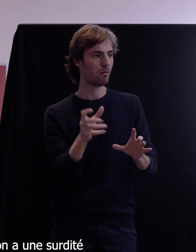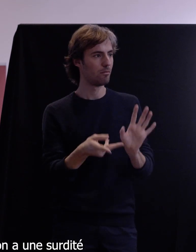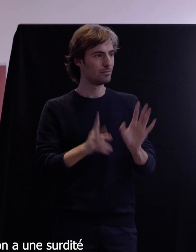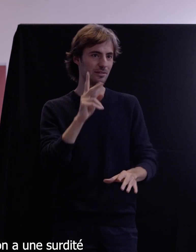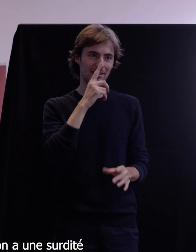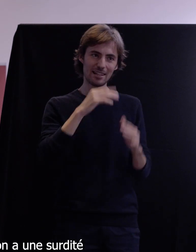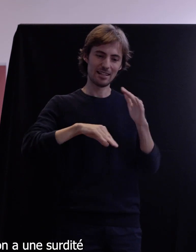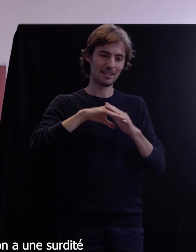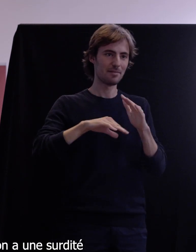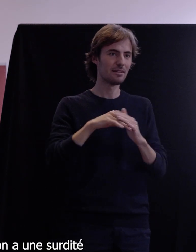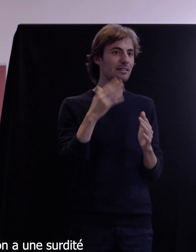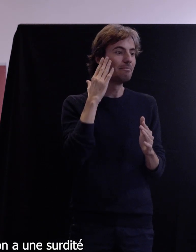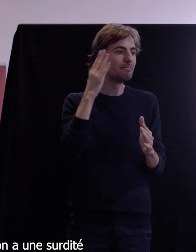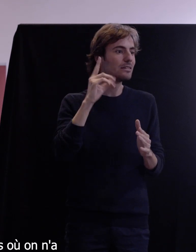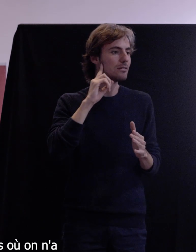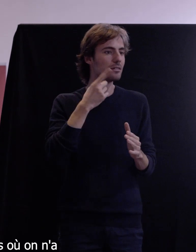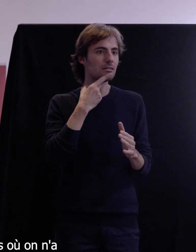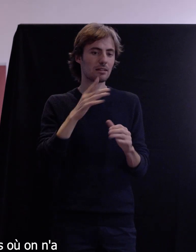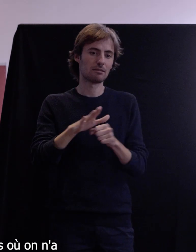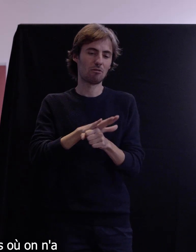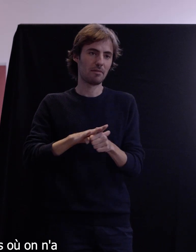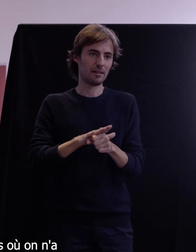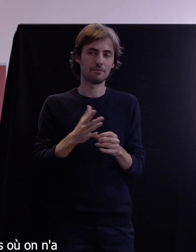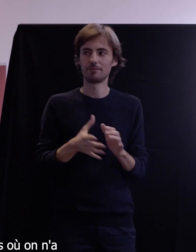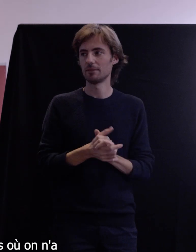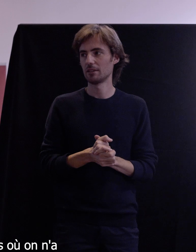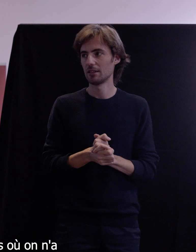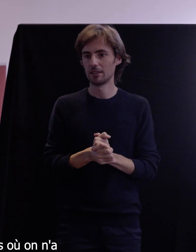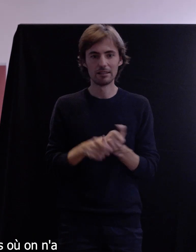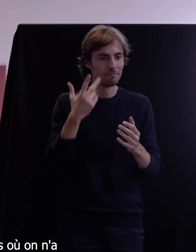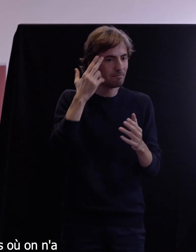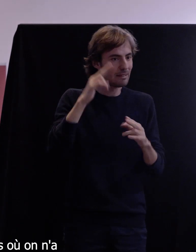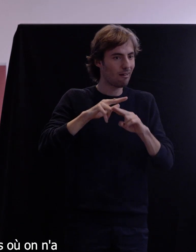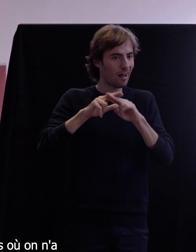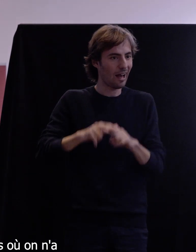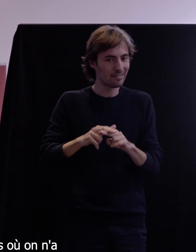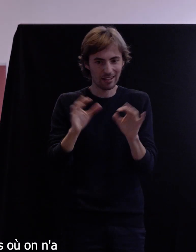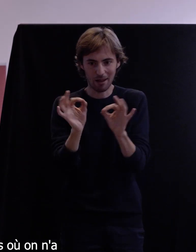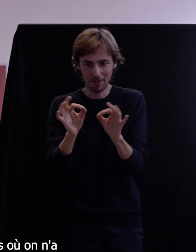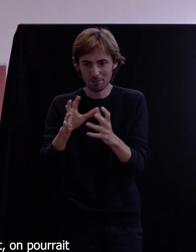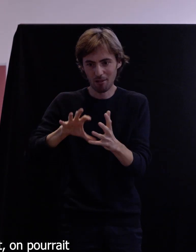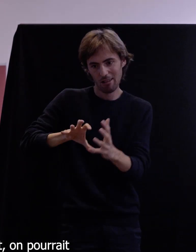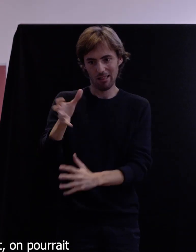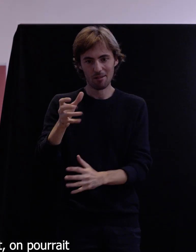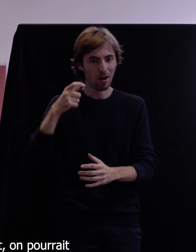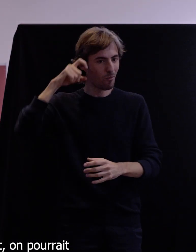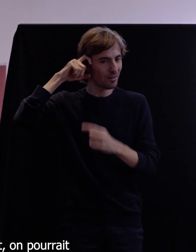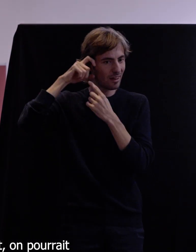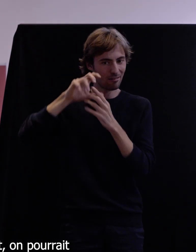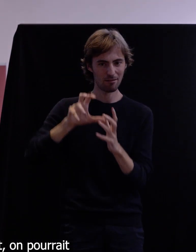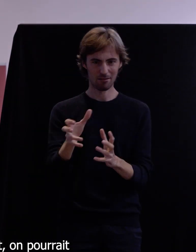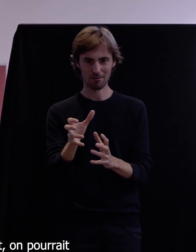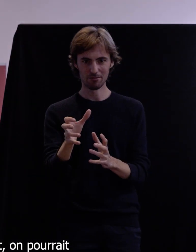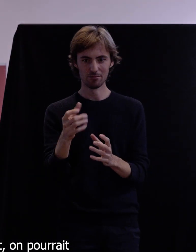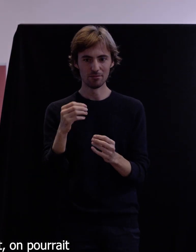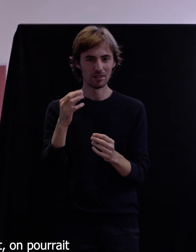surdité importante, voire complète, en fait, les zones, on n'a pas de reste auditif à amplifier par la prothèse. Donc finalement, on pourrait avoir